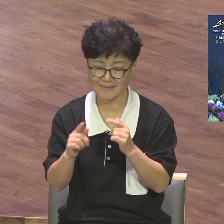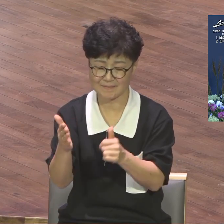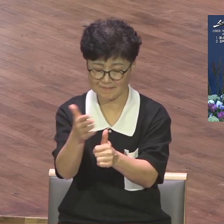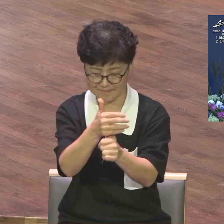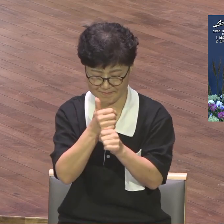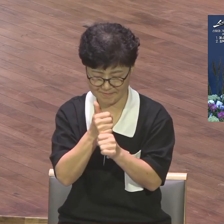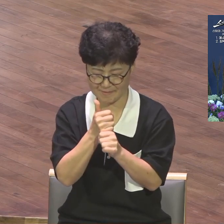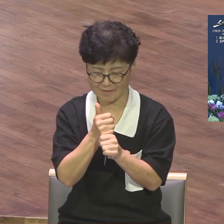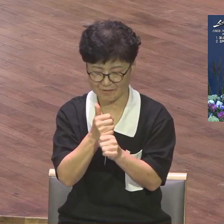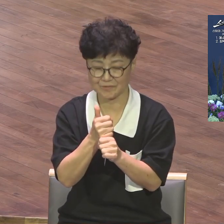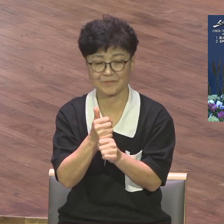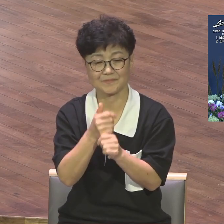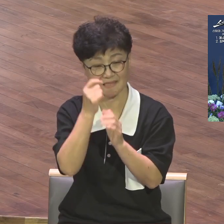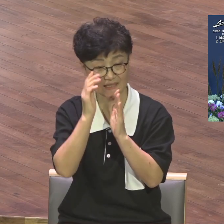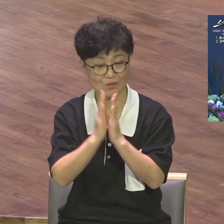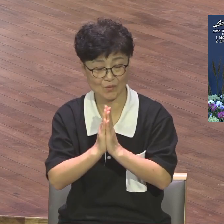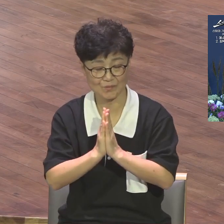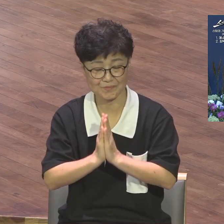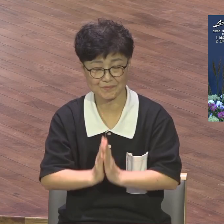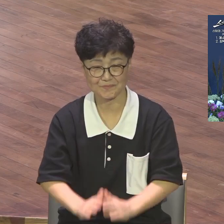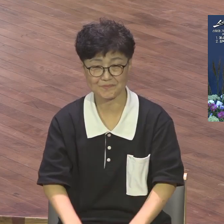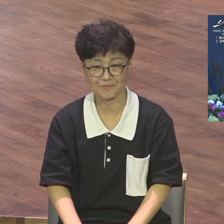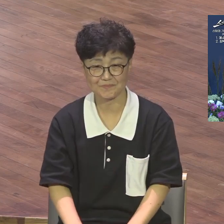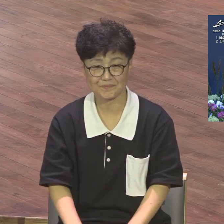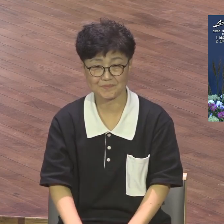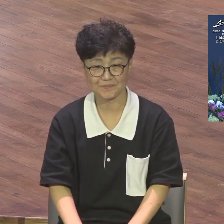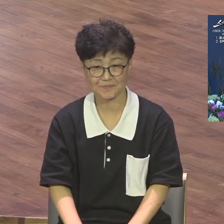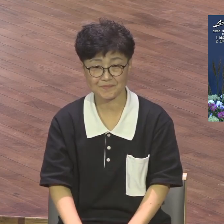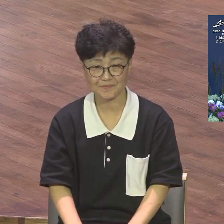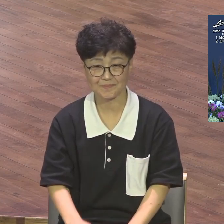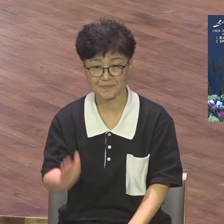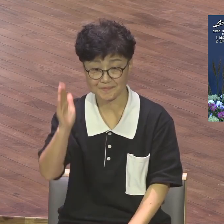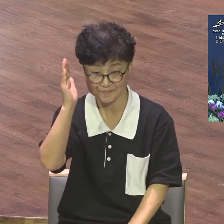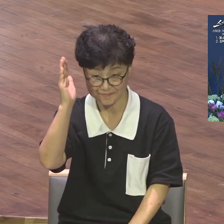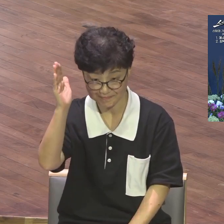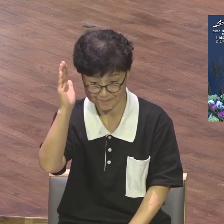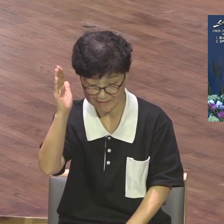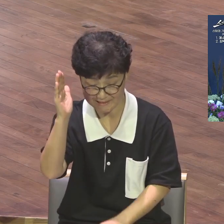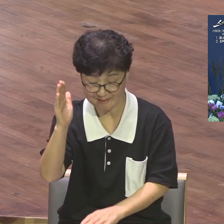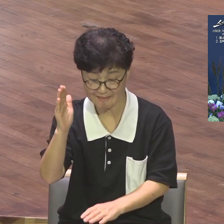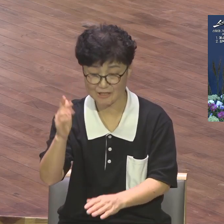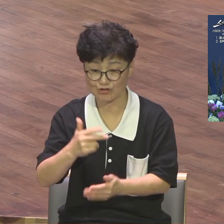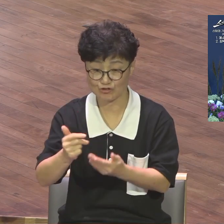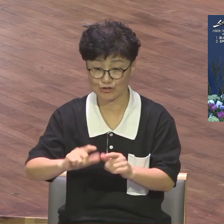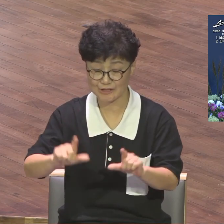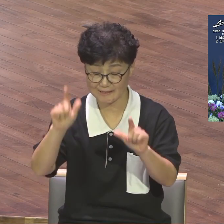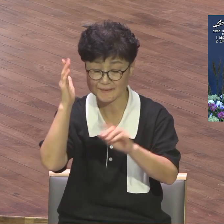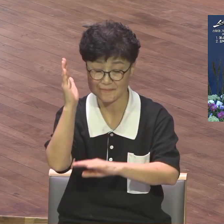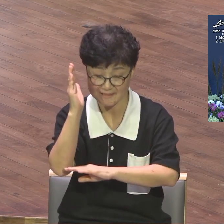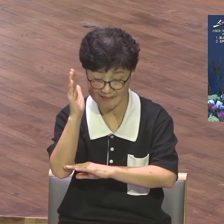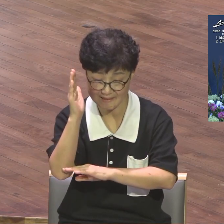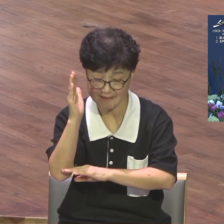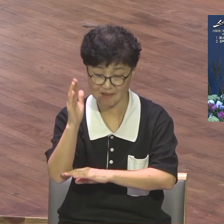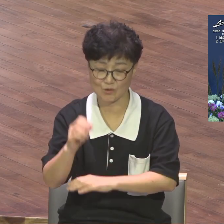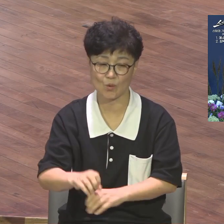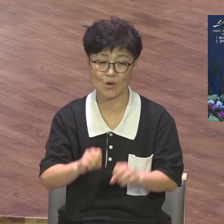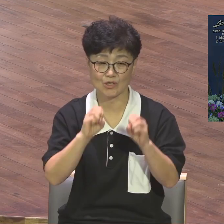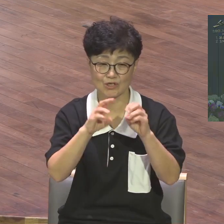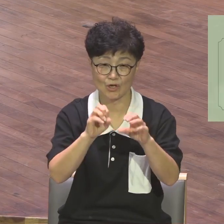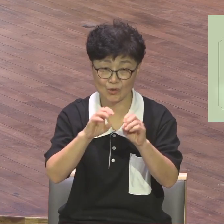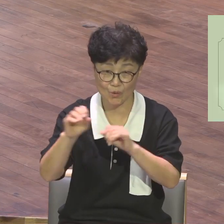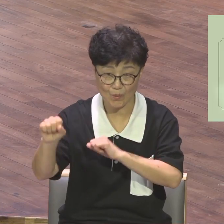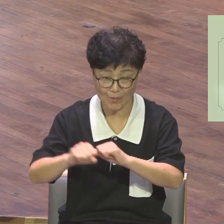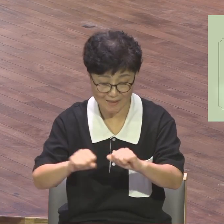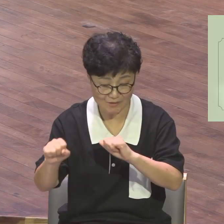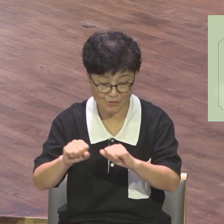오늘은 세 번에 걸쳐서 저희가 기도하도록 하겠습니다. 강단과 우리 전도운동과 또 중요한 중보기도 제목들을 놓고